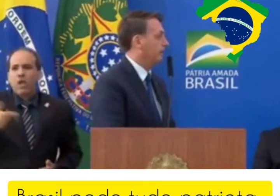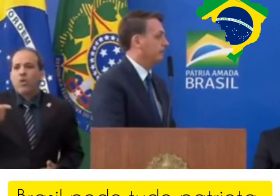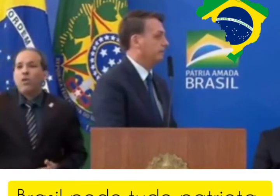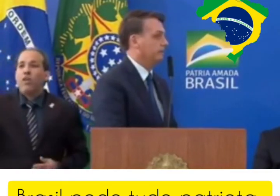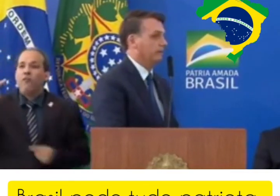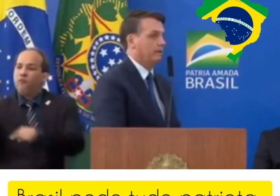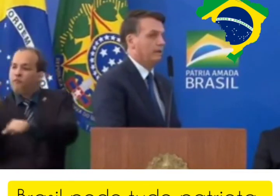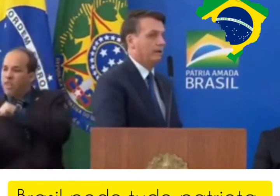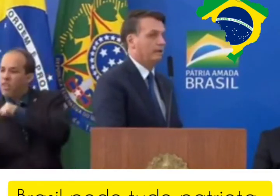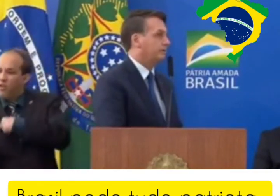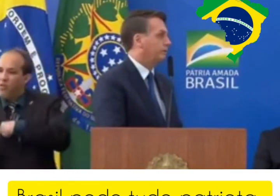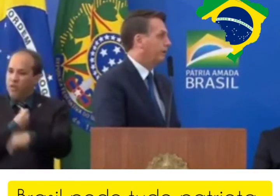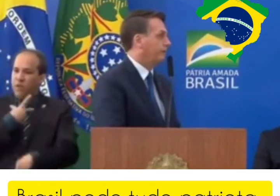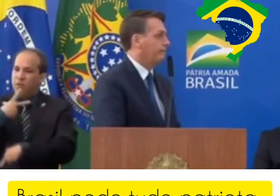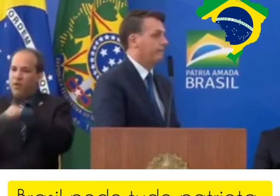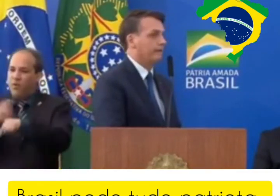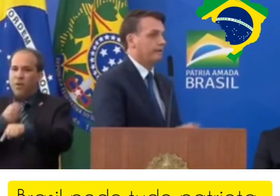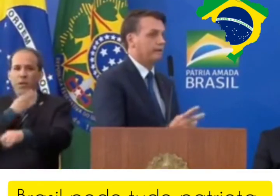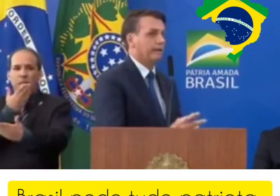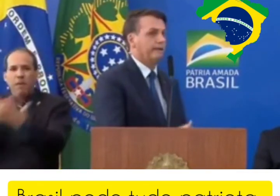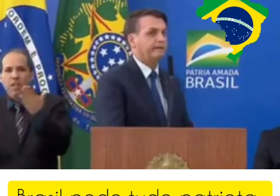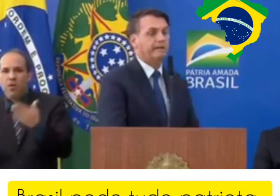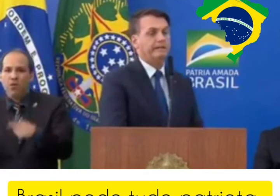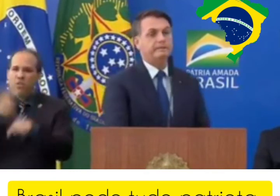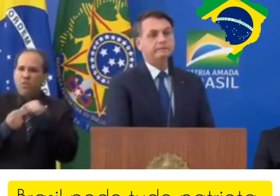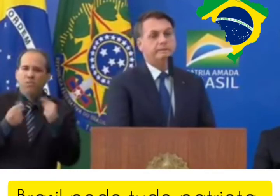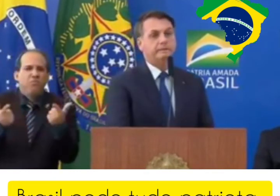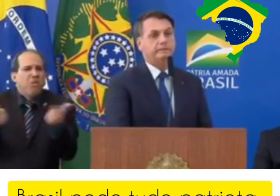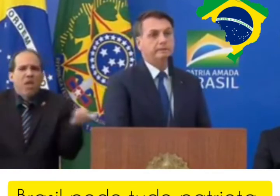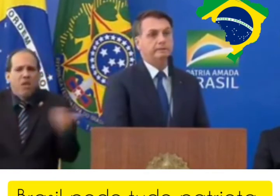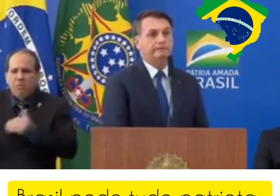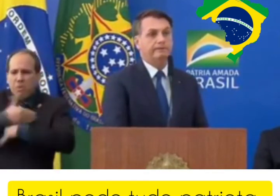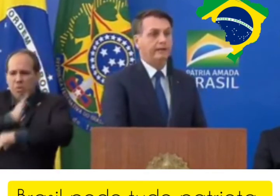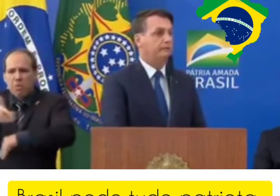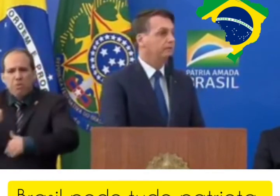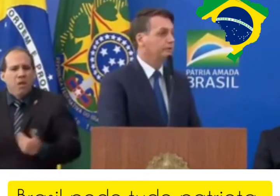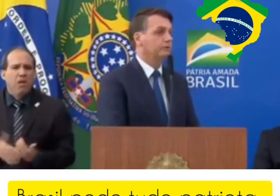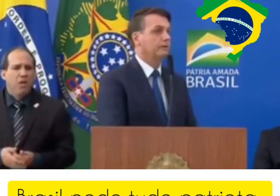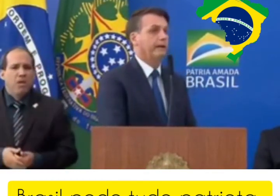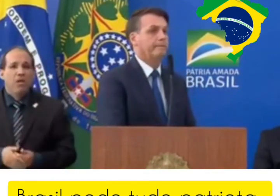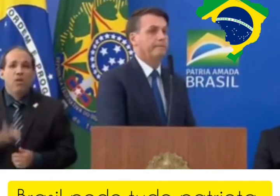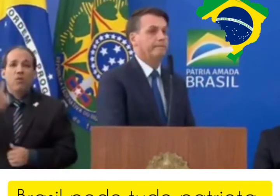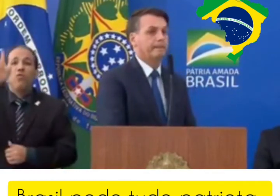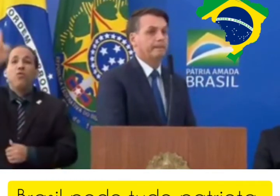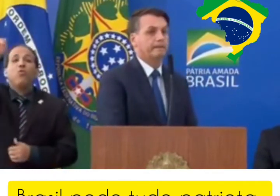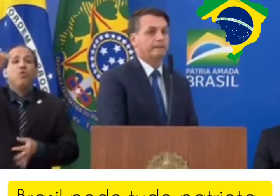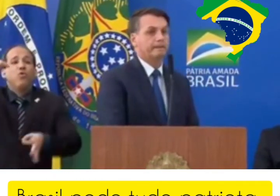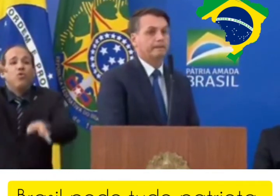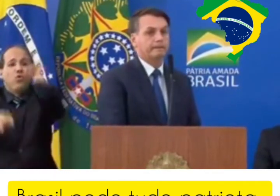nem derrotados. A história, lá na frente, vai nos julgar.